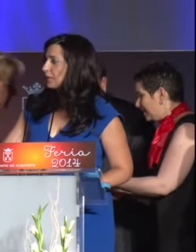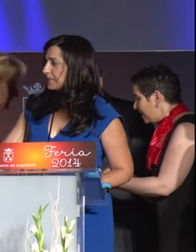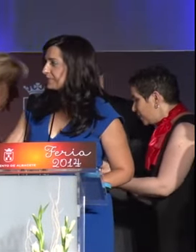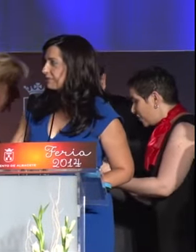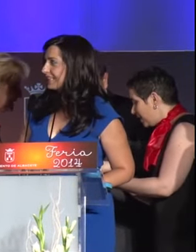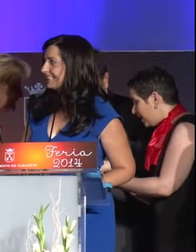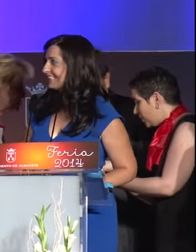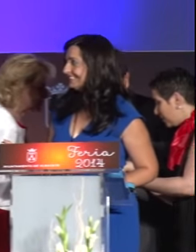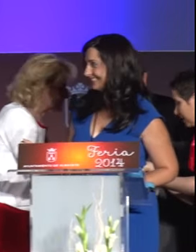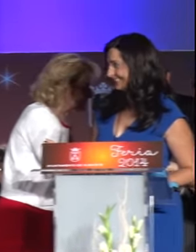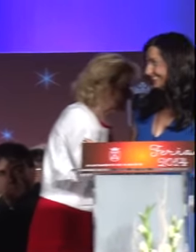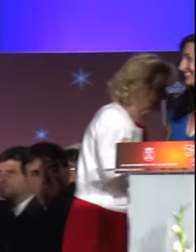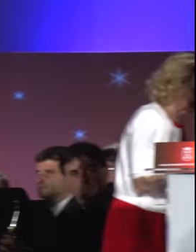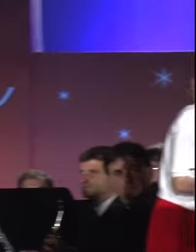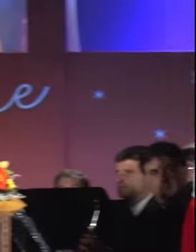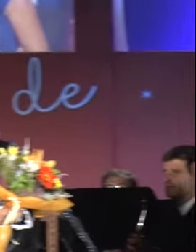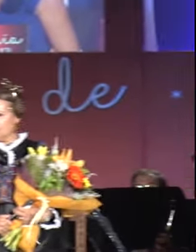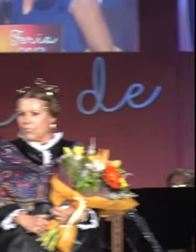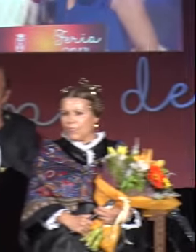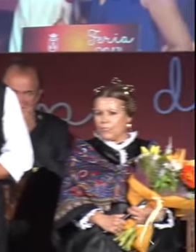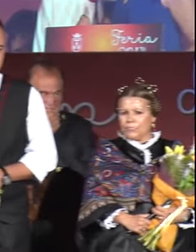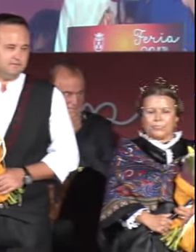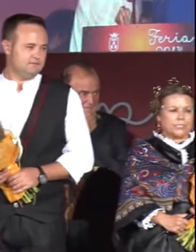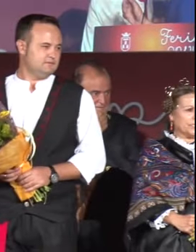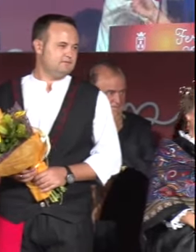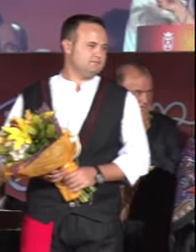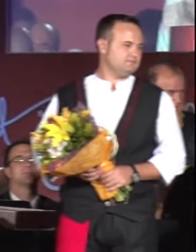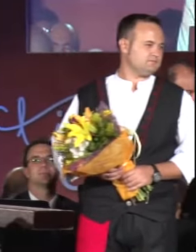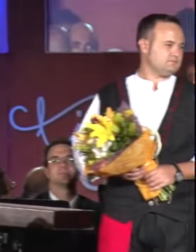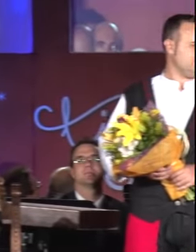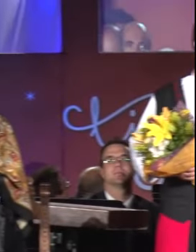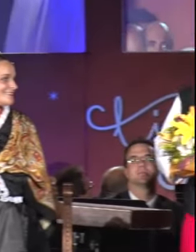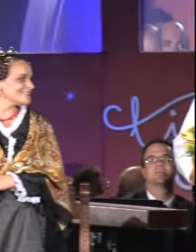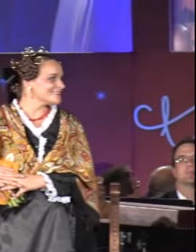2014. Por favor. Por favor, dar un pasito al frente. Gracias. Ahí están.